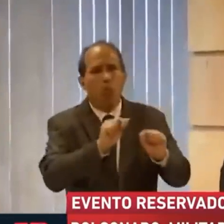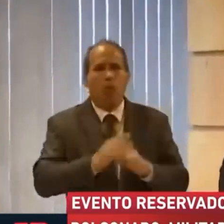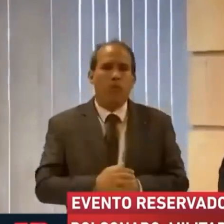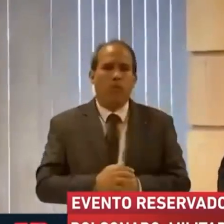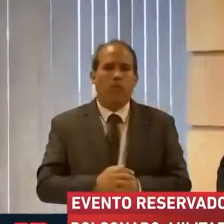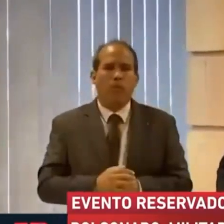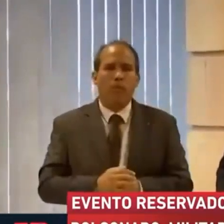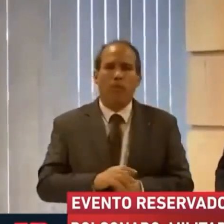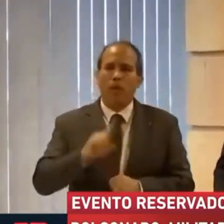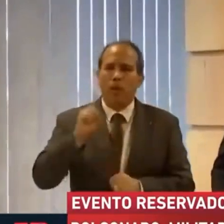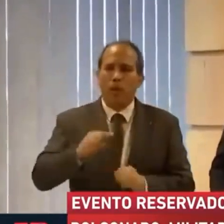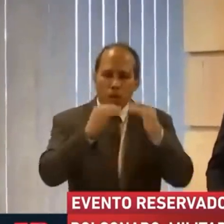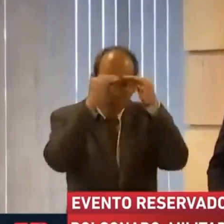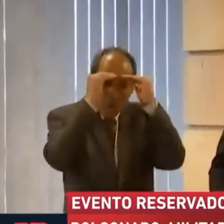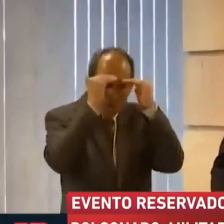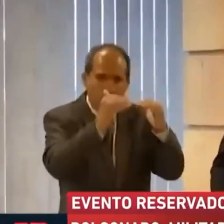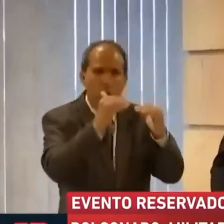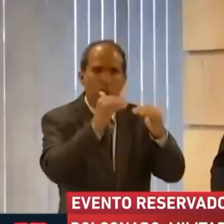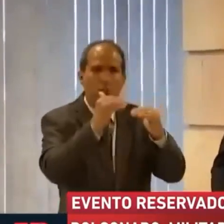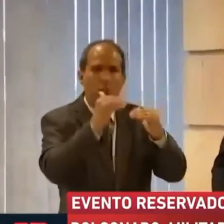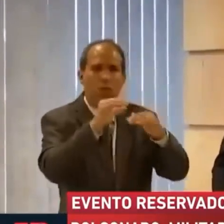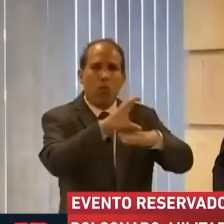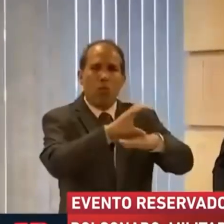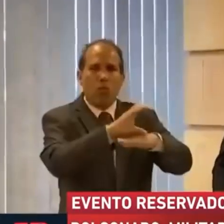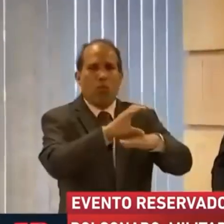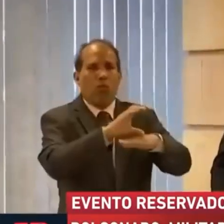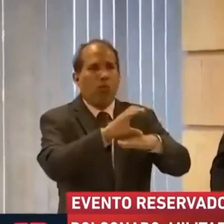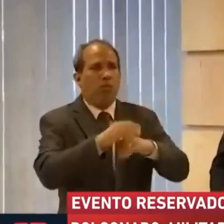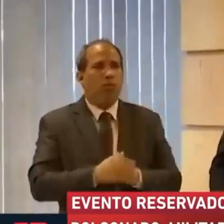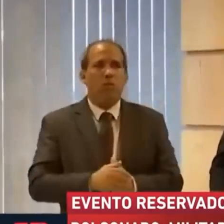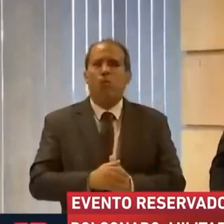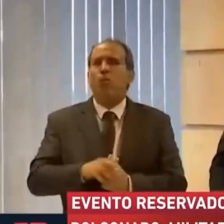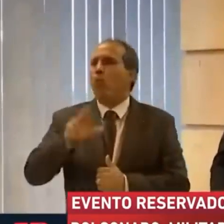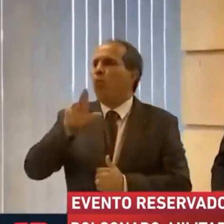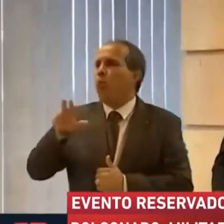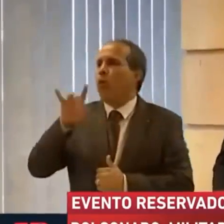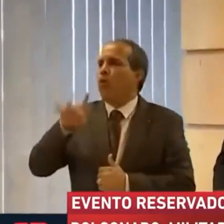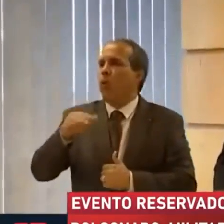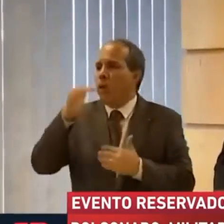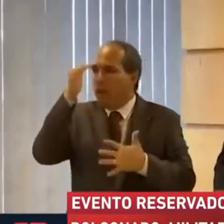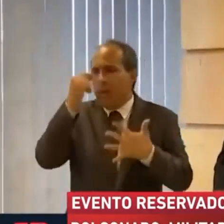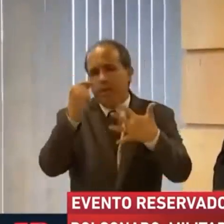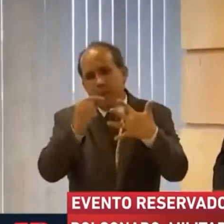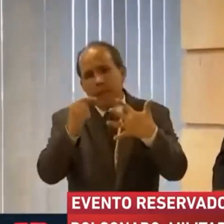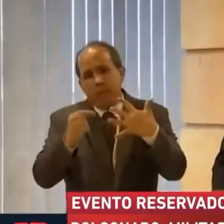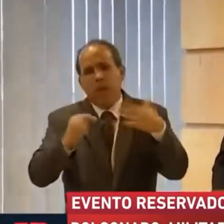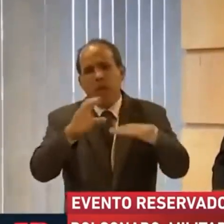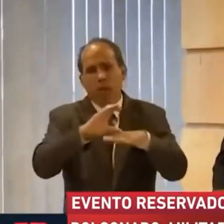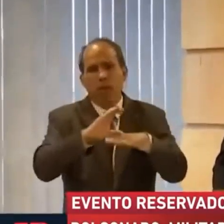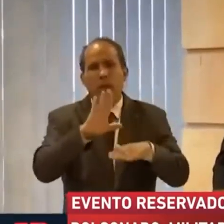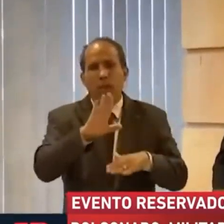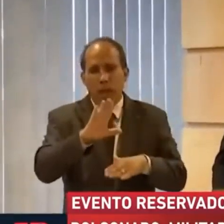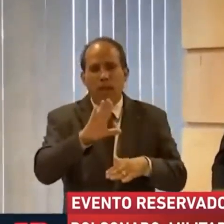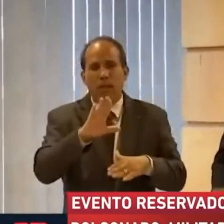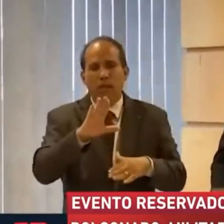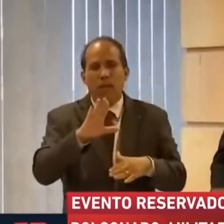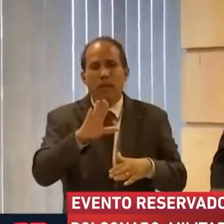é o cumprimento da Constituição. Não é apenas jogar dentro das quatro linhas. Se preciso for,